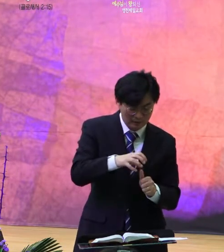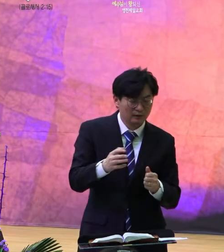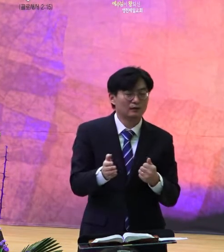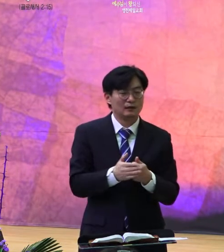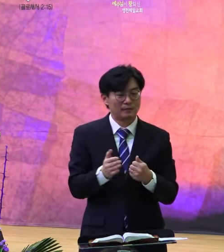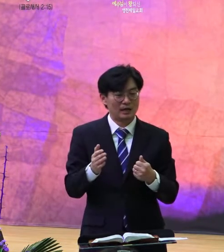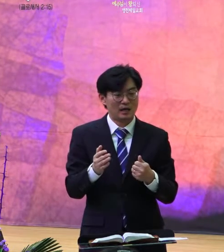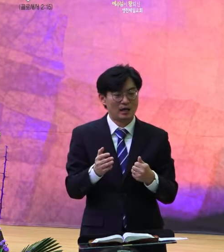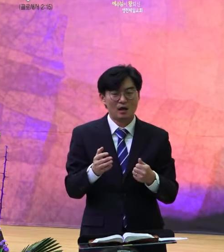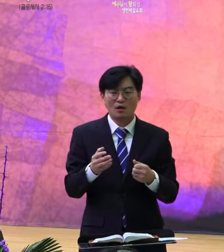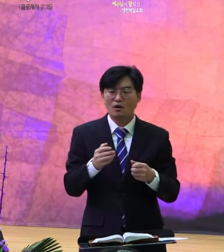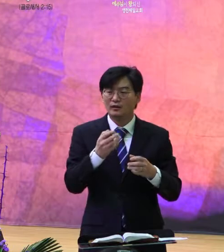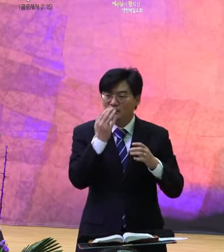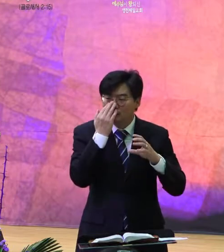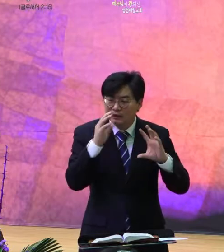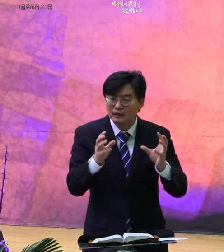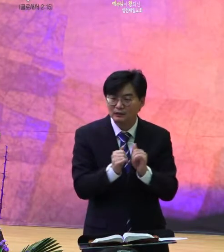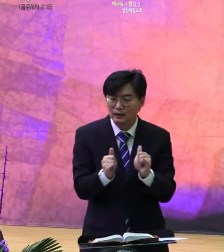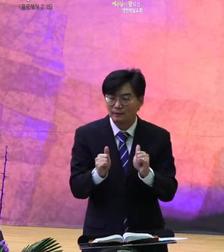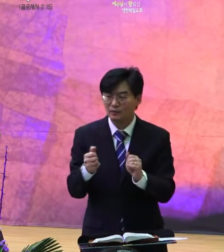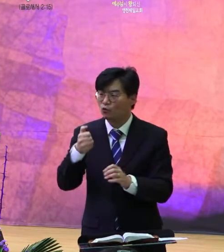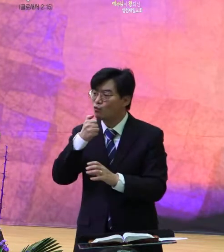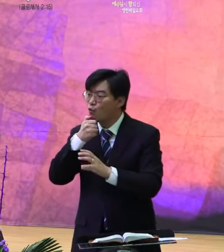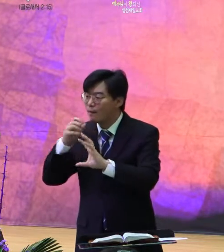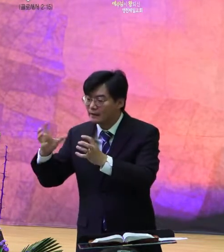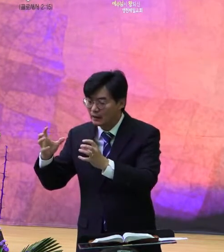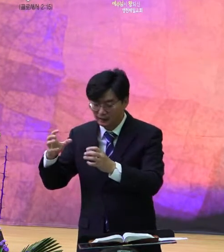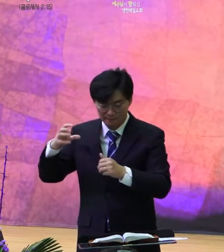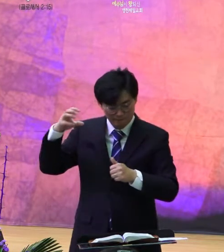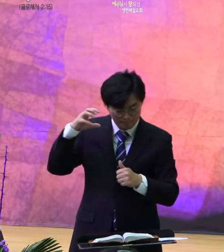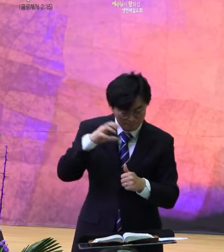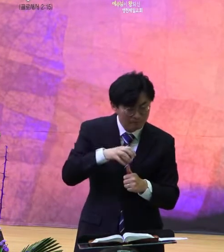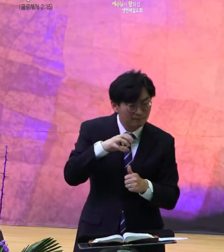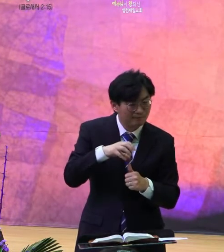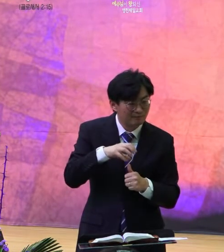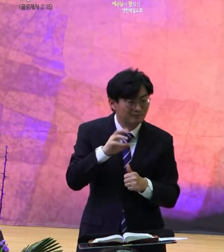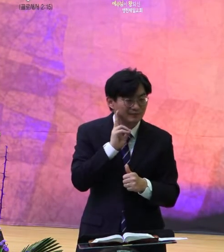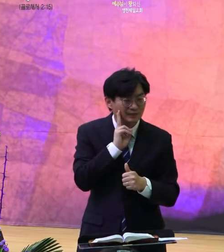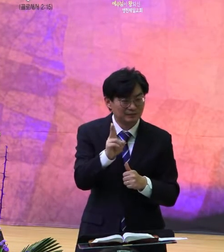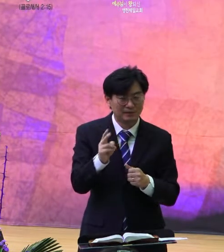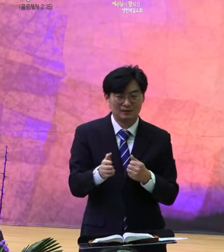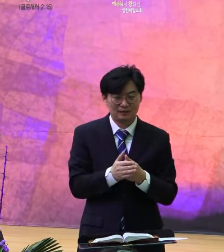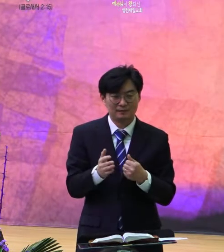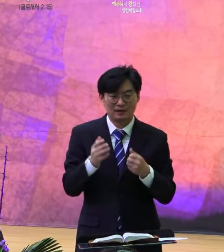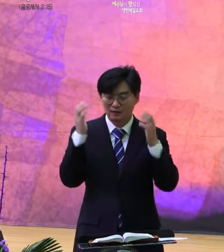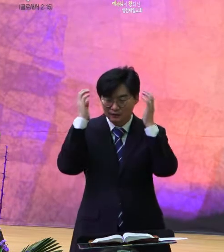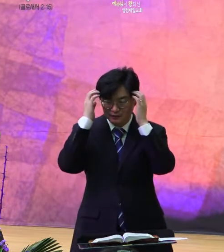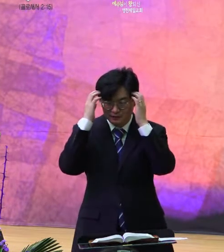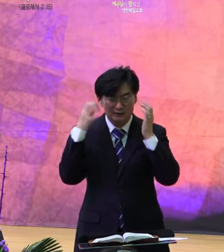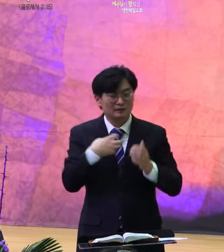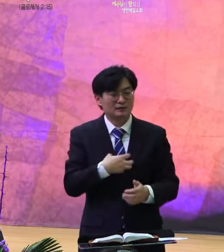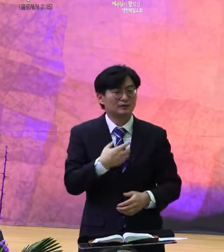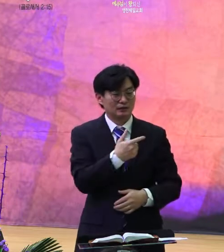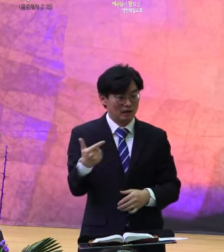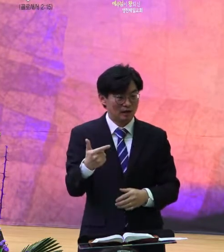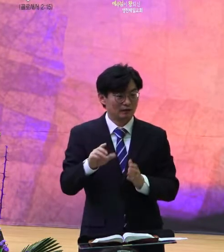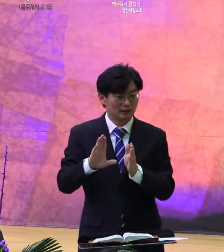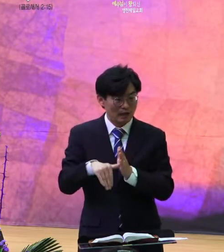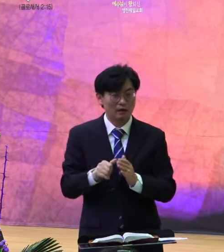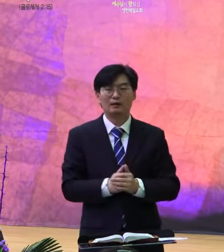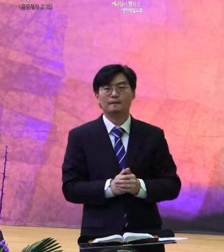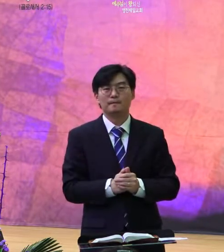얼마나 힘들었는지, 그 압제가 얼마나 컸는지를 보여줍니다. 그 상황 속에서 예수님이 예루살렘